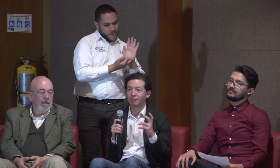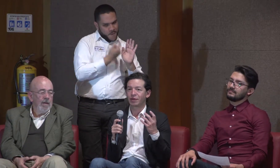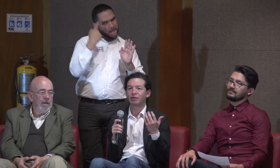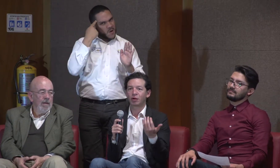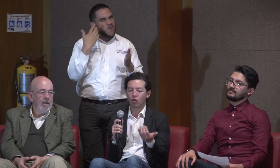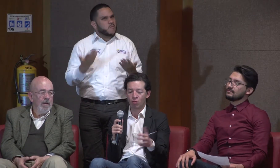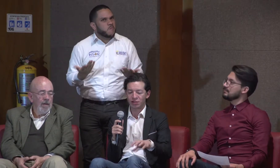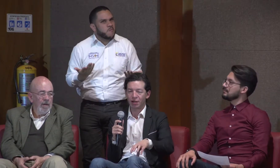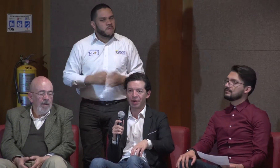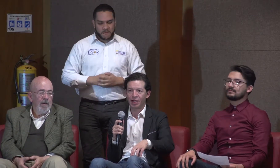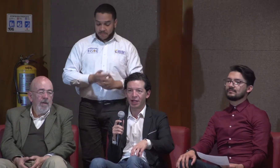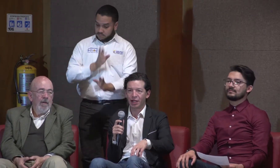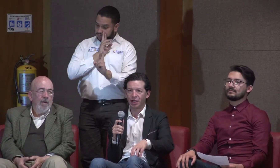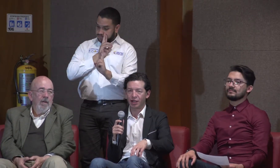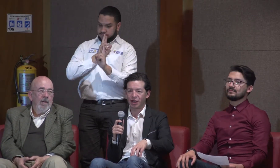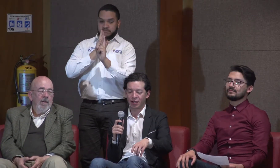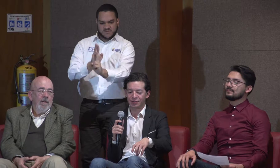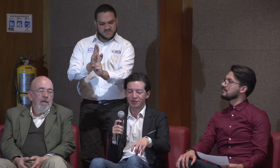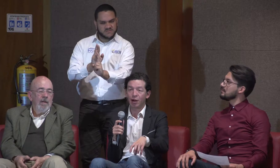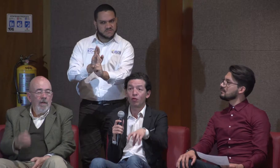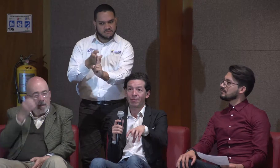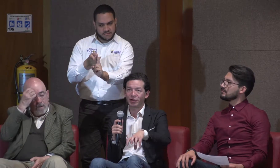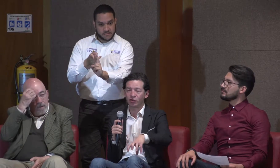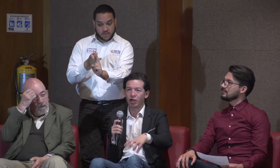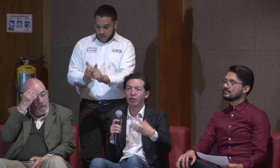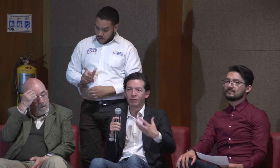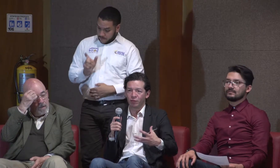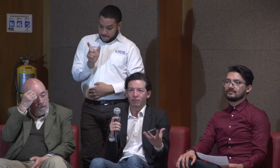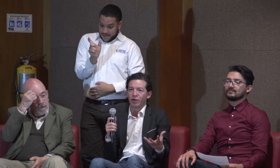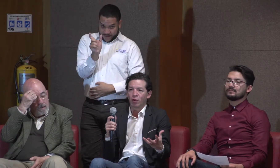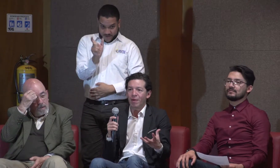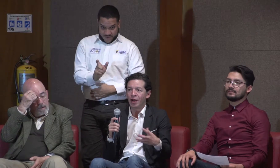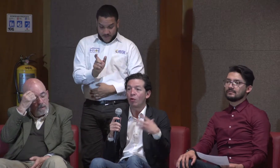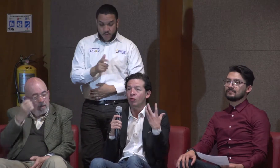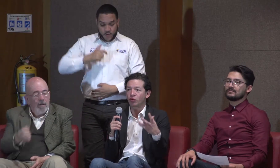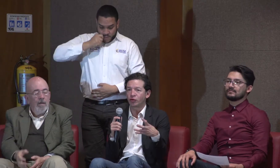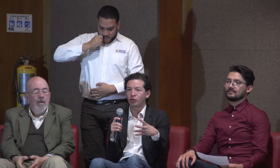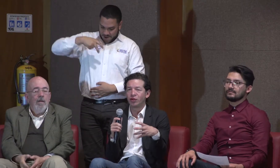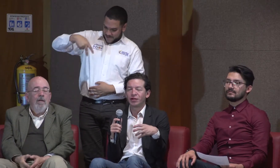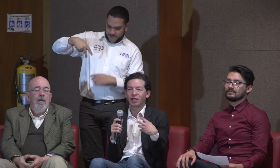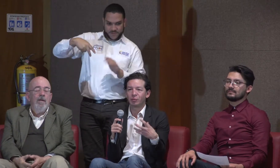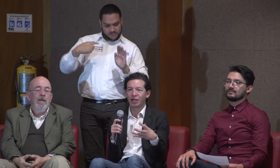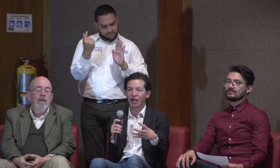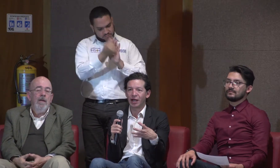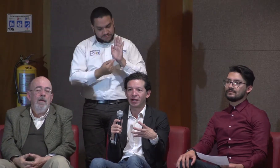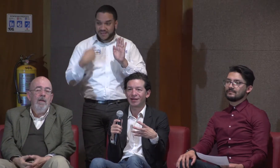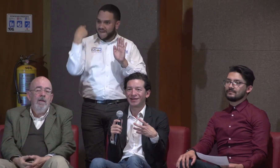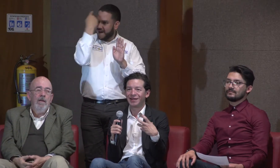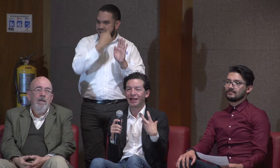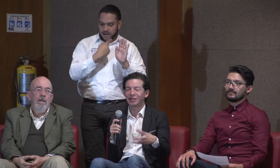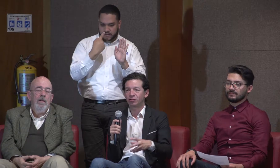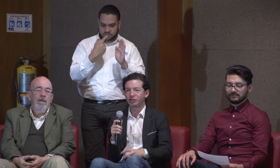pensar cómo hacer para que existiera una persona, una figura humana, un rostro que